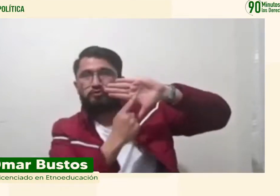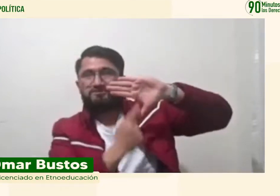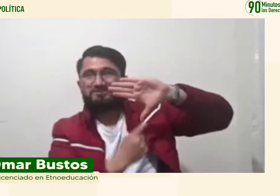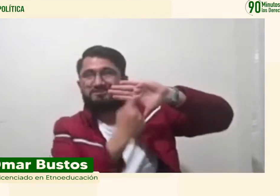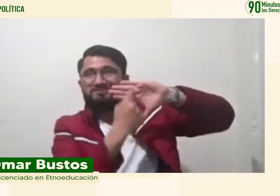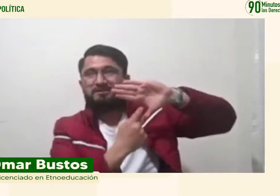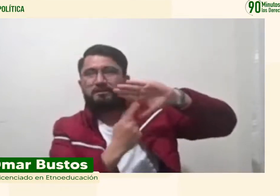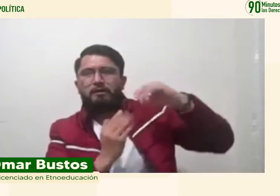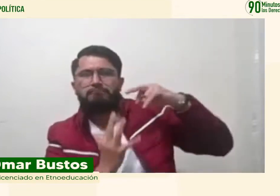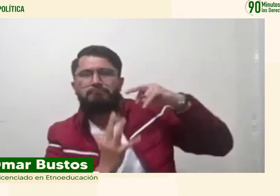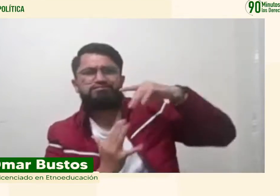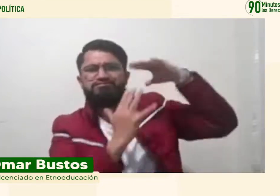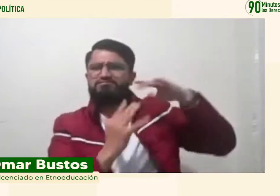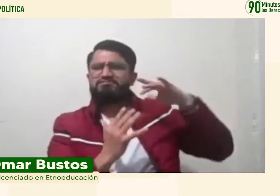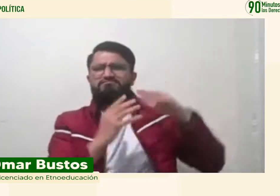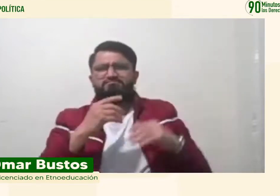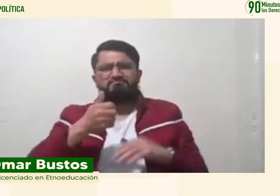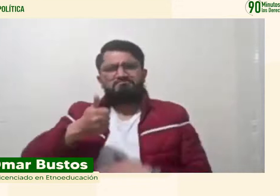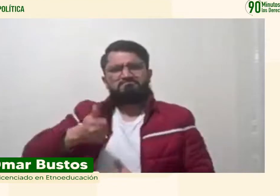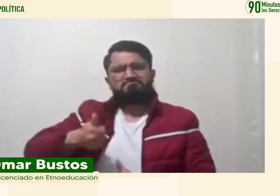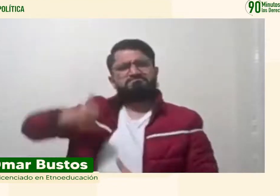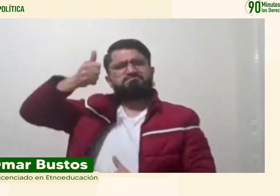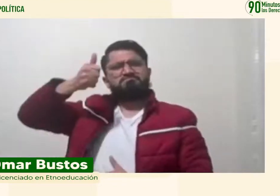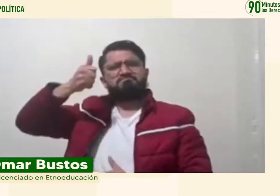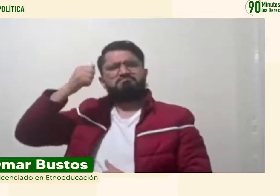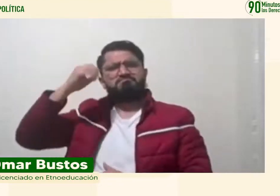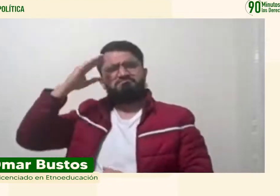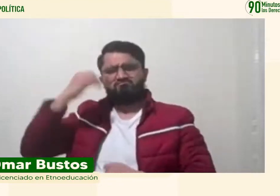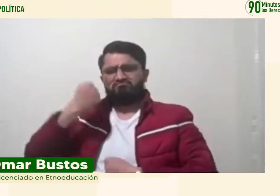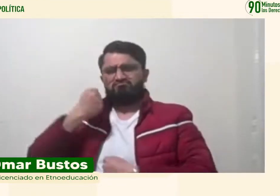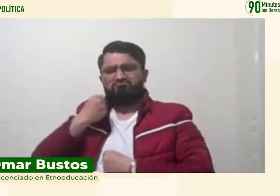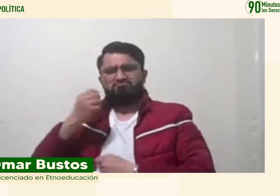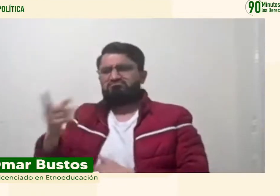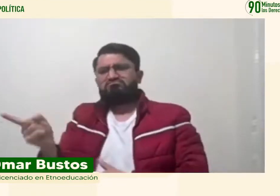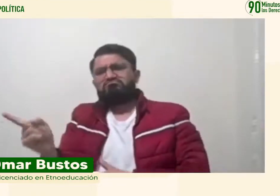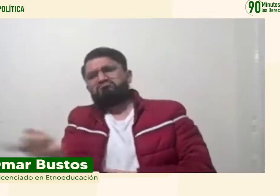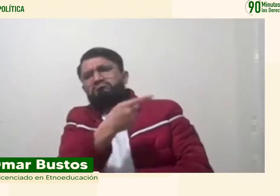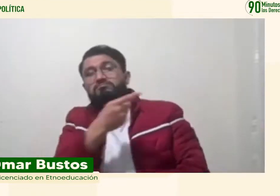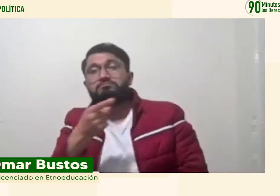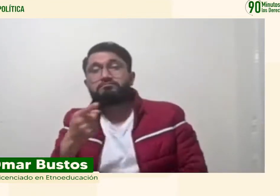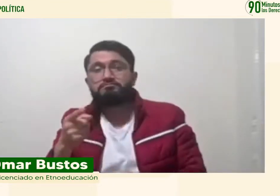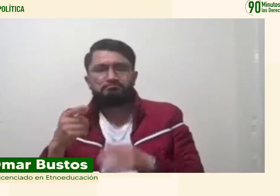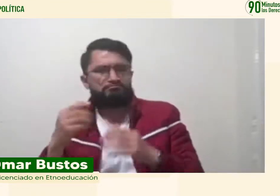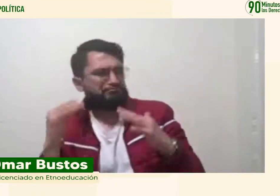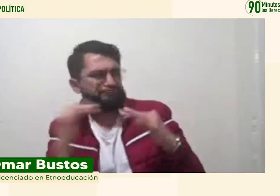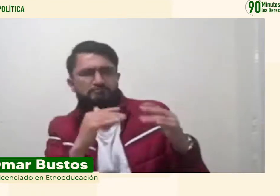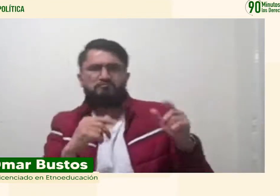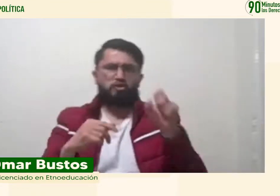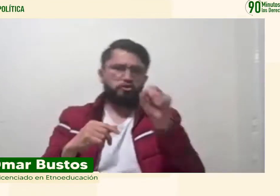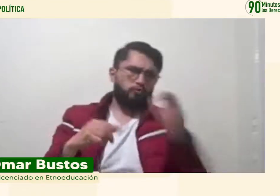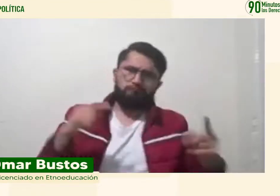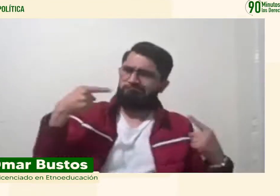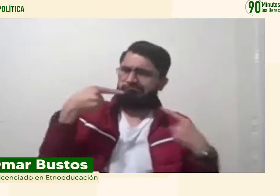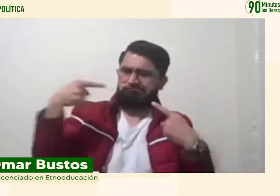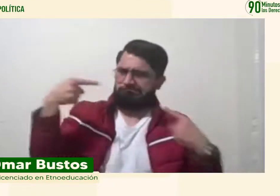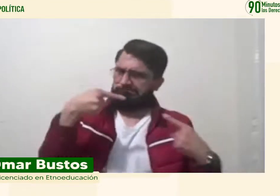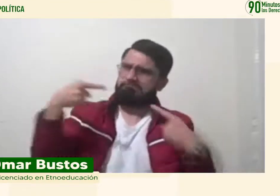y el sur salinger en ordes o de eeuu los militares pues bueno los se